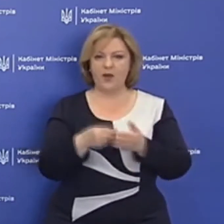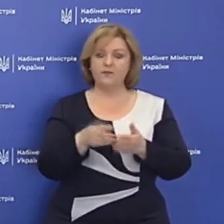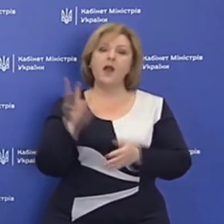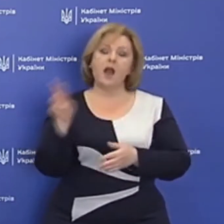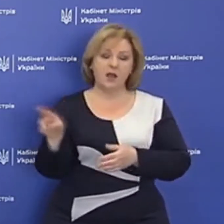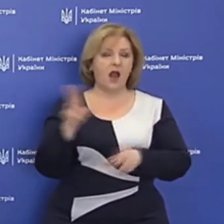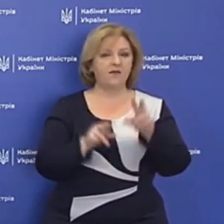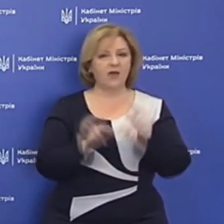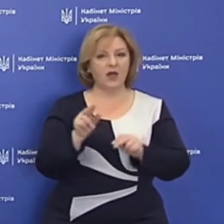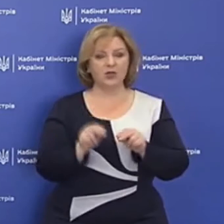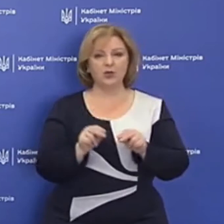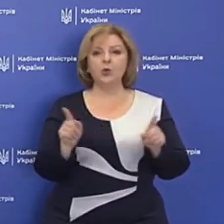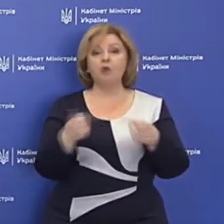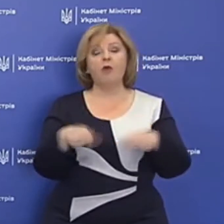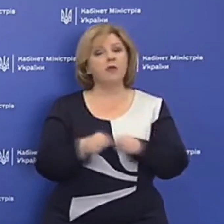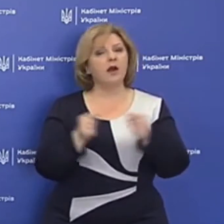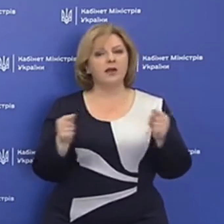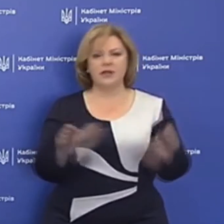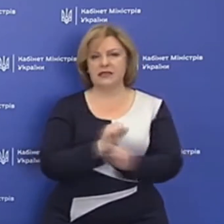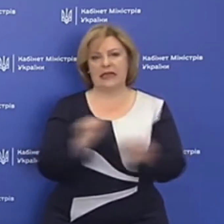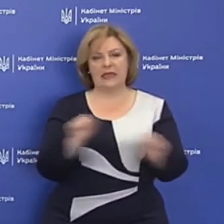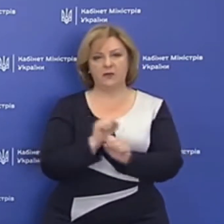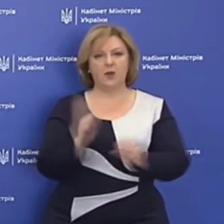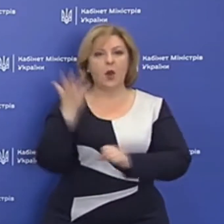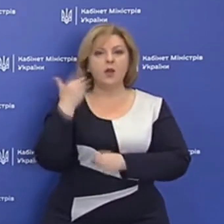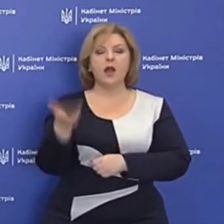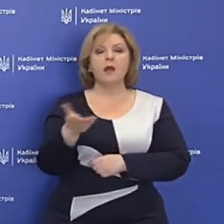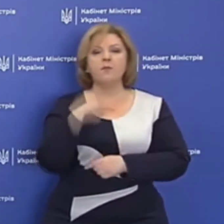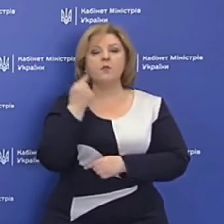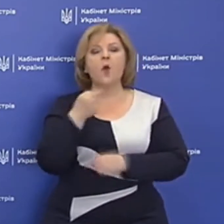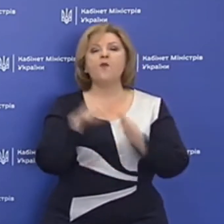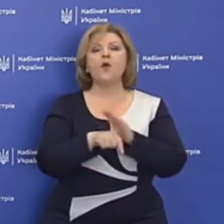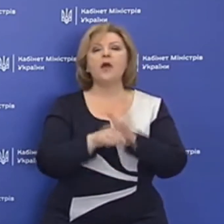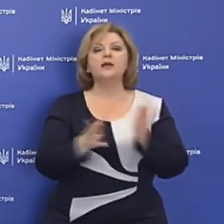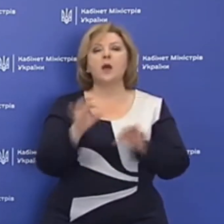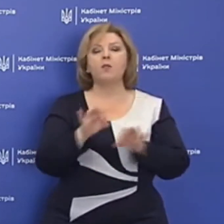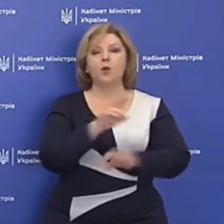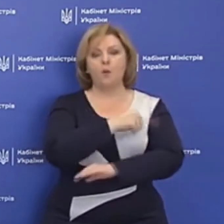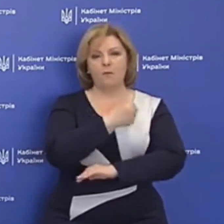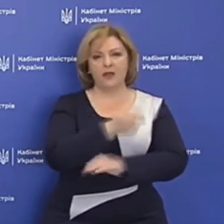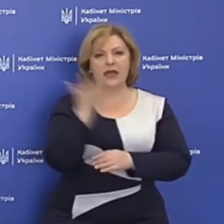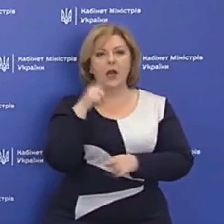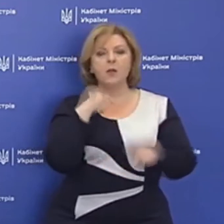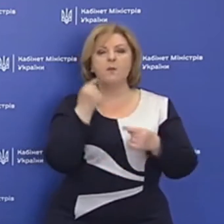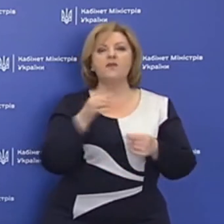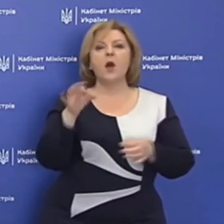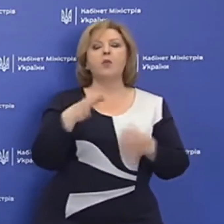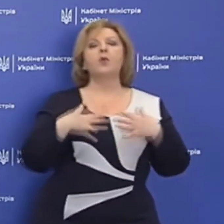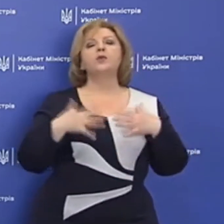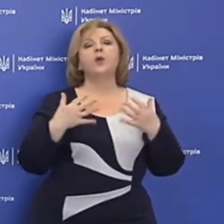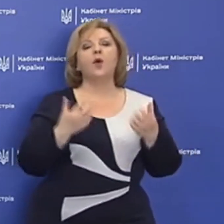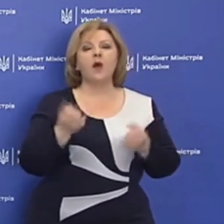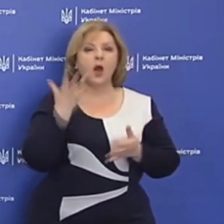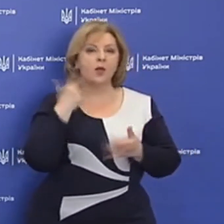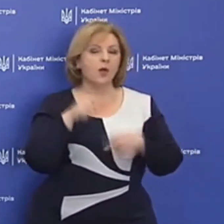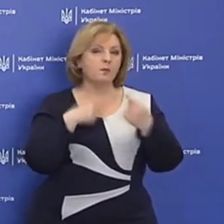Я вважаю, що такі речі недопустимі, коли мова йде про медицину, коли мова йде про здоров'я,